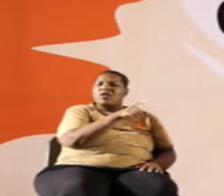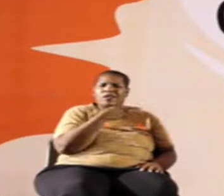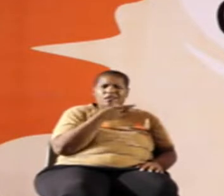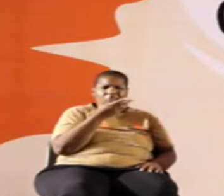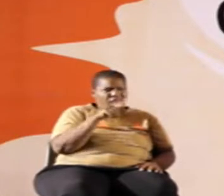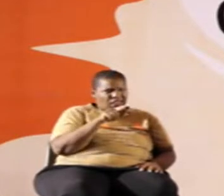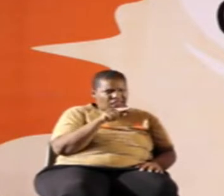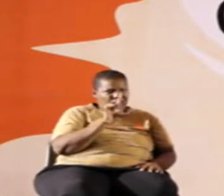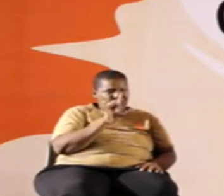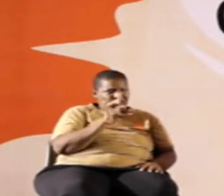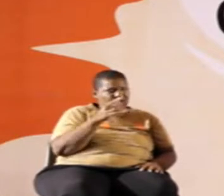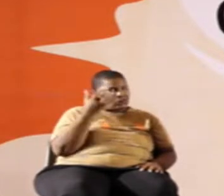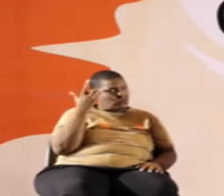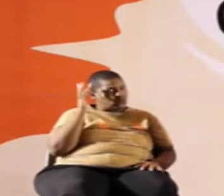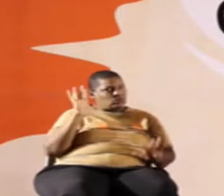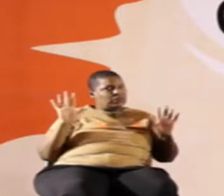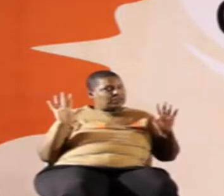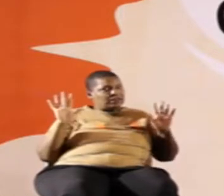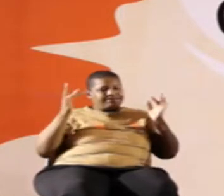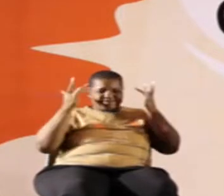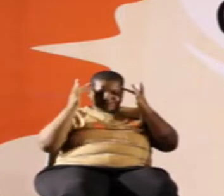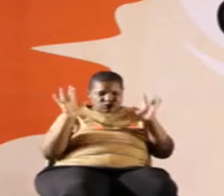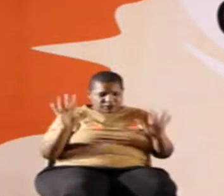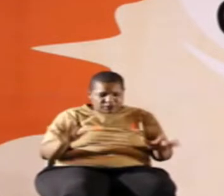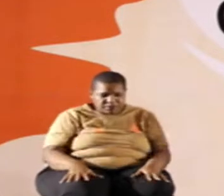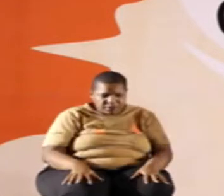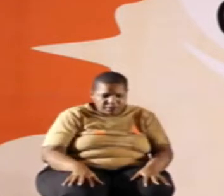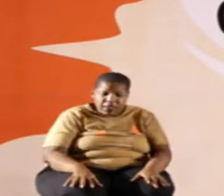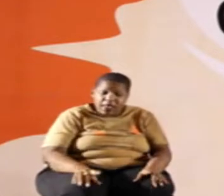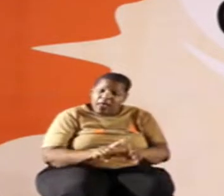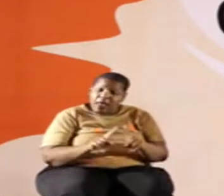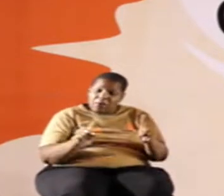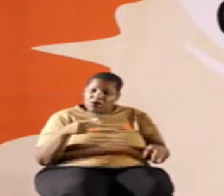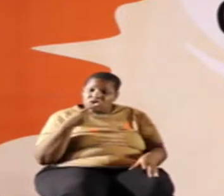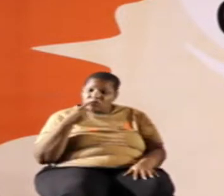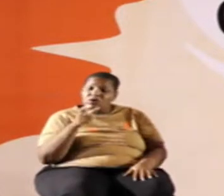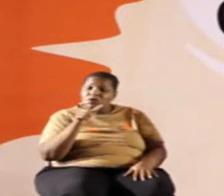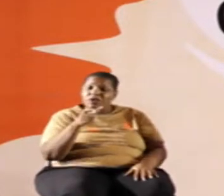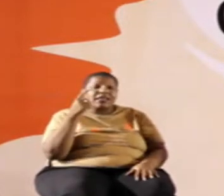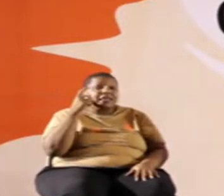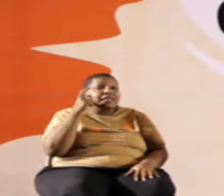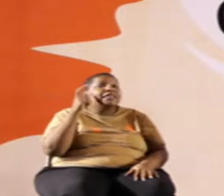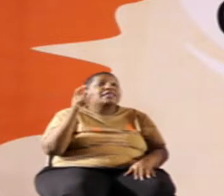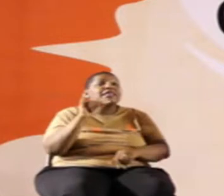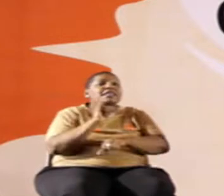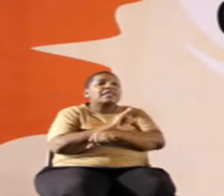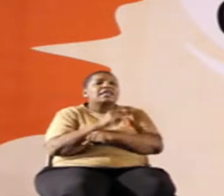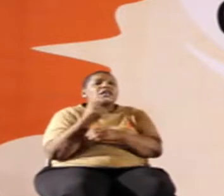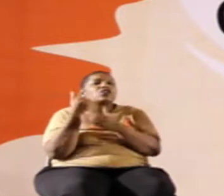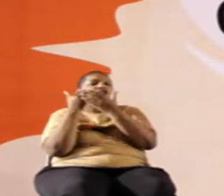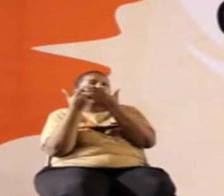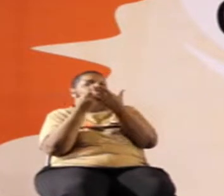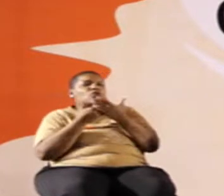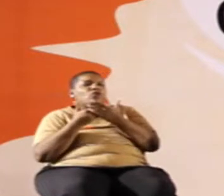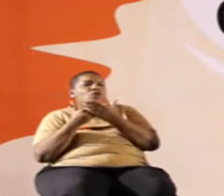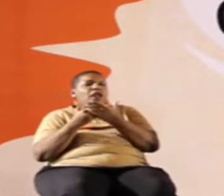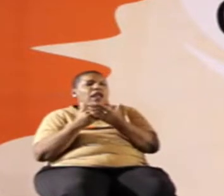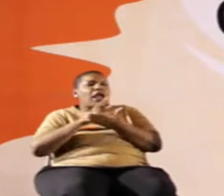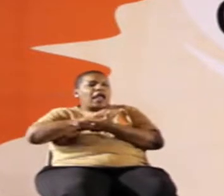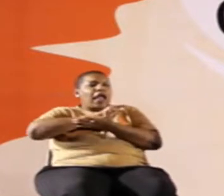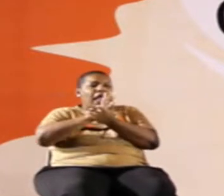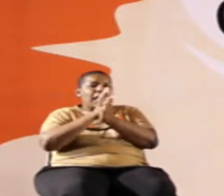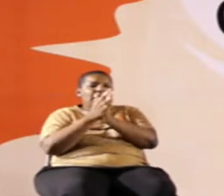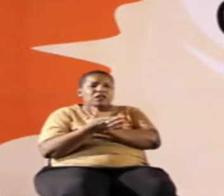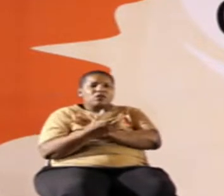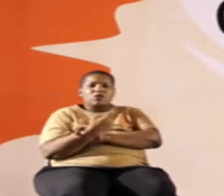não sei. Eu não sei. Mas eu estou dizendo que o que nos interessa é desconfiar. O racismo não